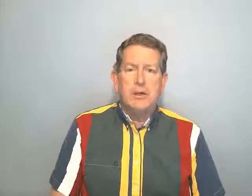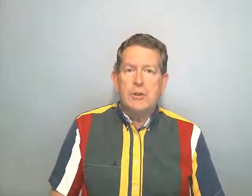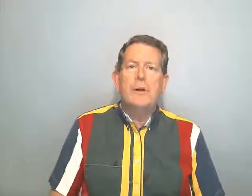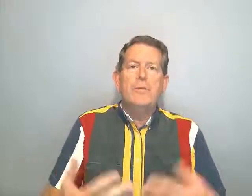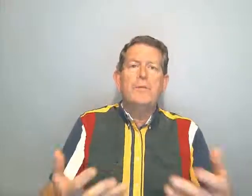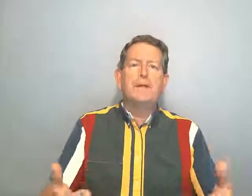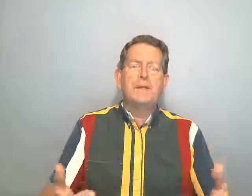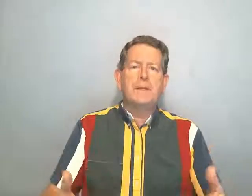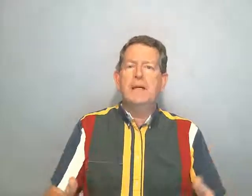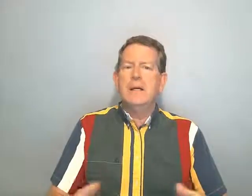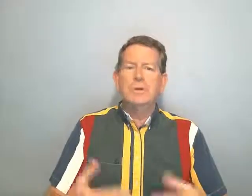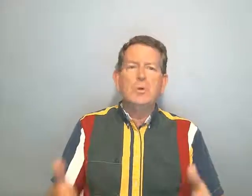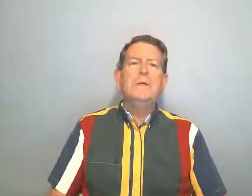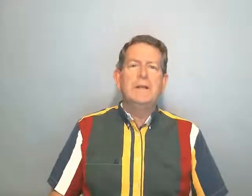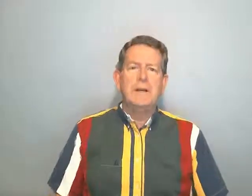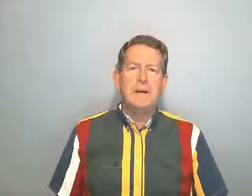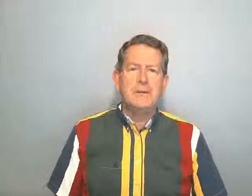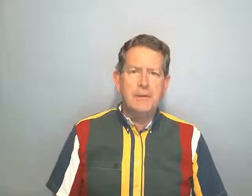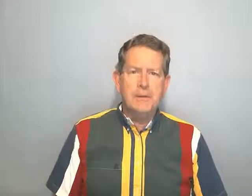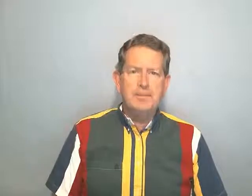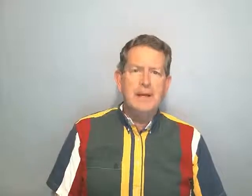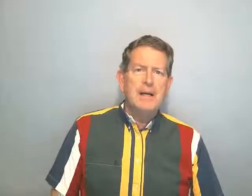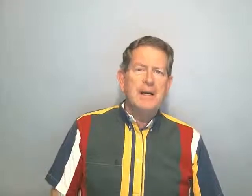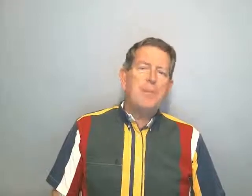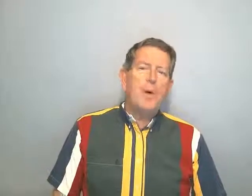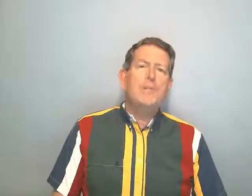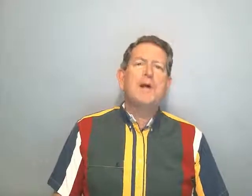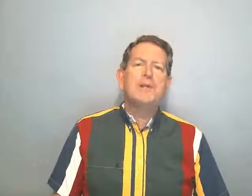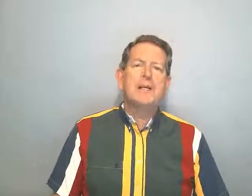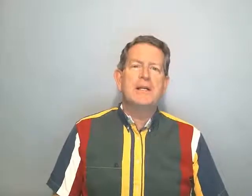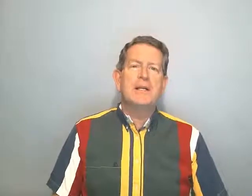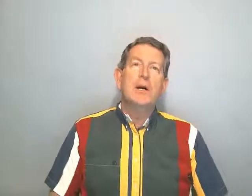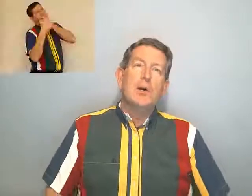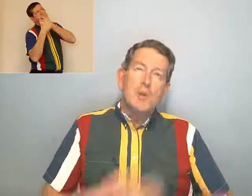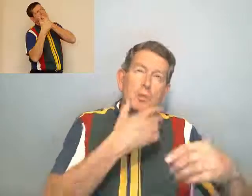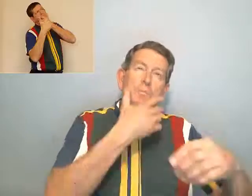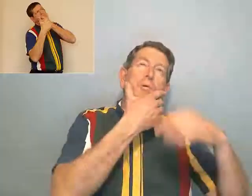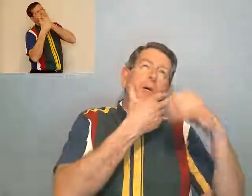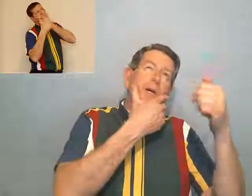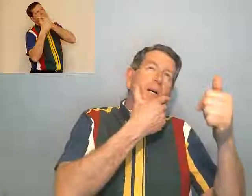j'aimerais vous présenter et souligner maintenant. La première, c'était je pourrais.